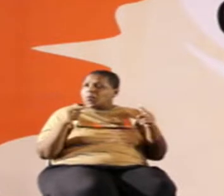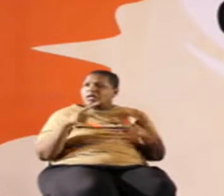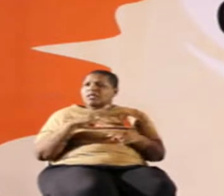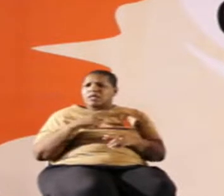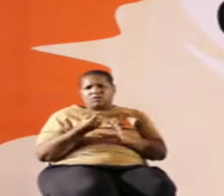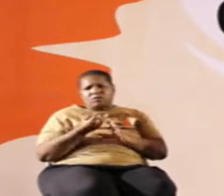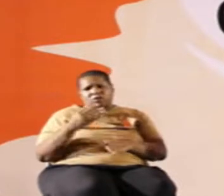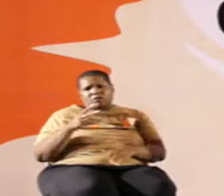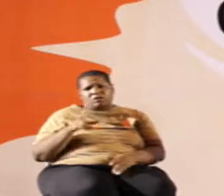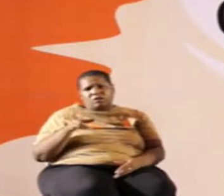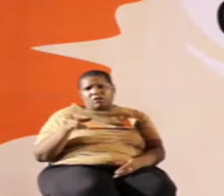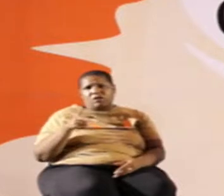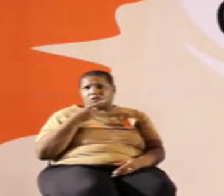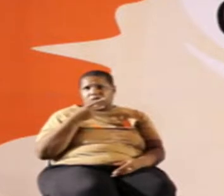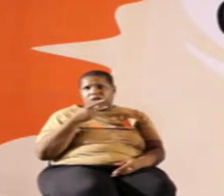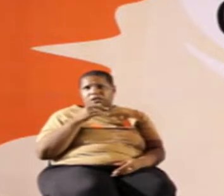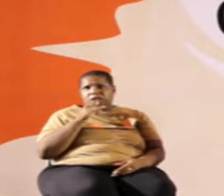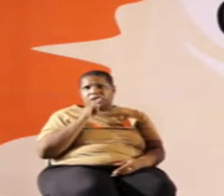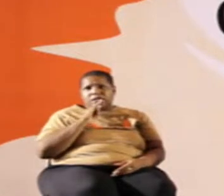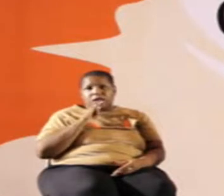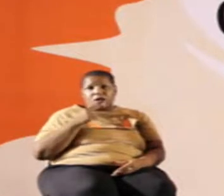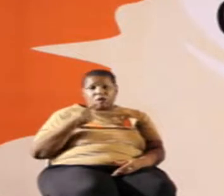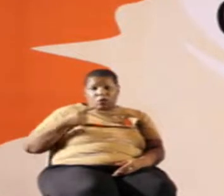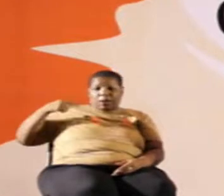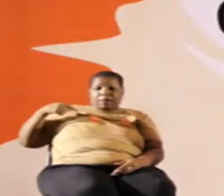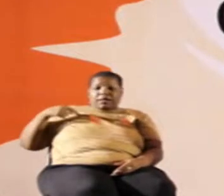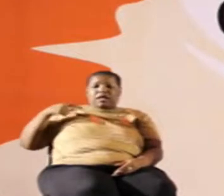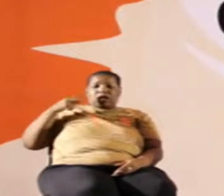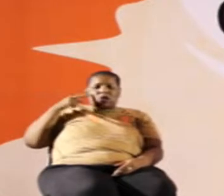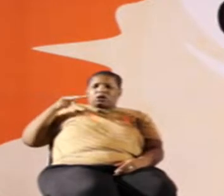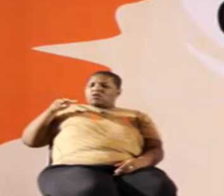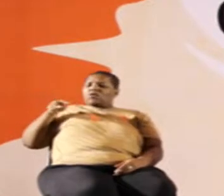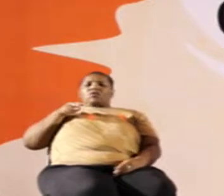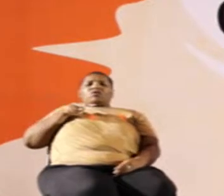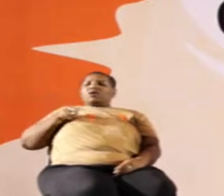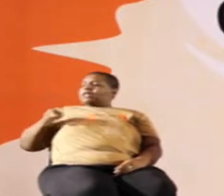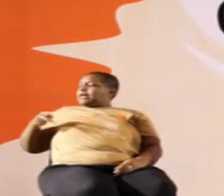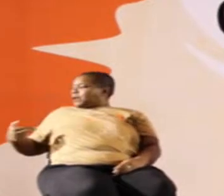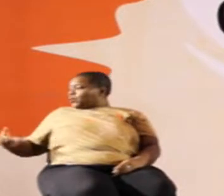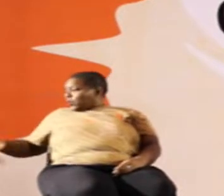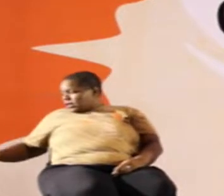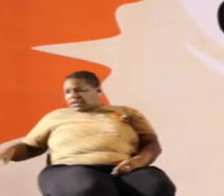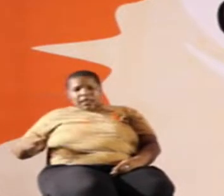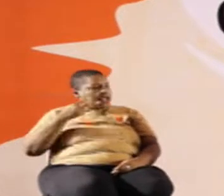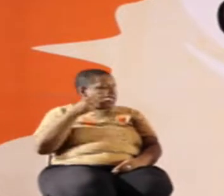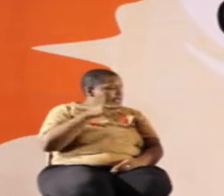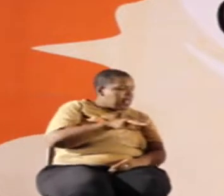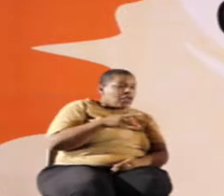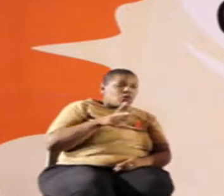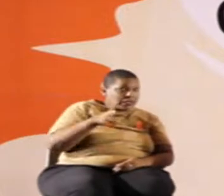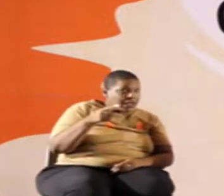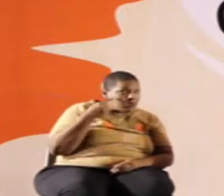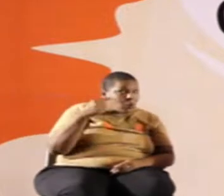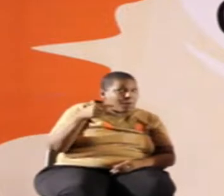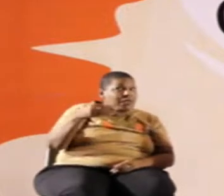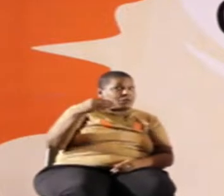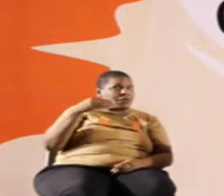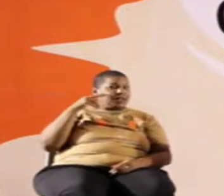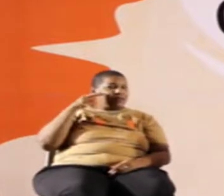Olha, eu sou do tipo que sempre dá um passo para trás e quero ver se tem mais coisa. Né? Tem mais coisa.